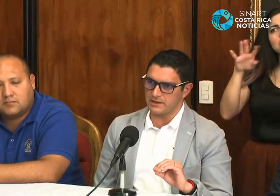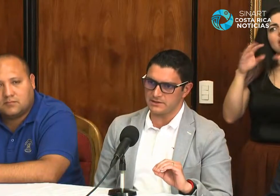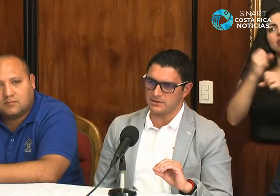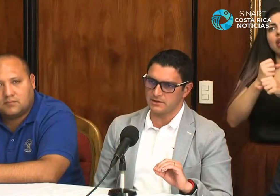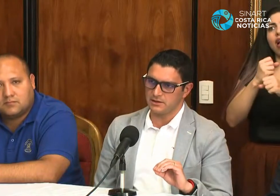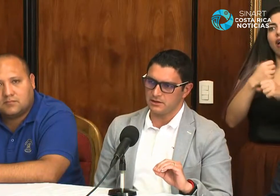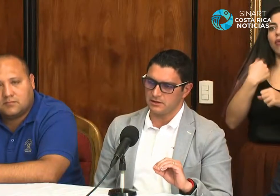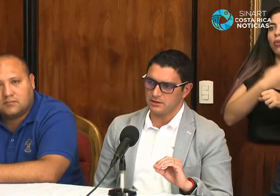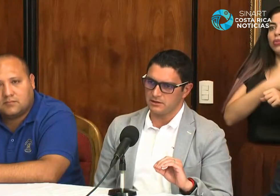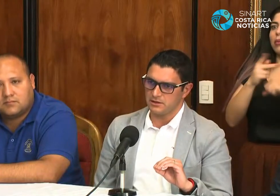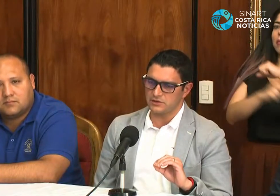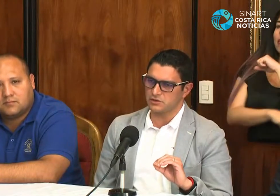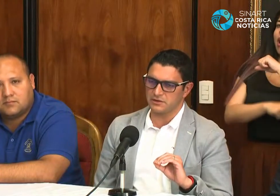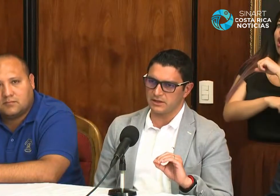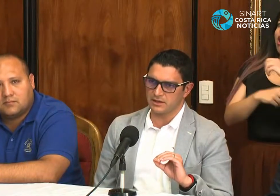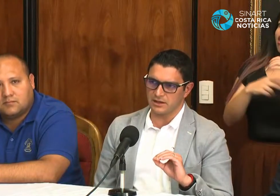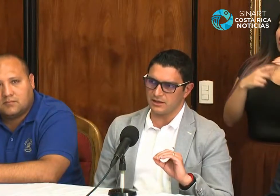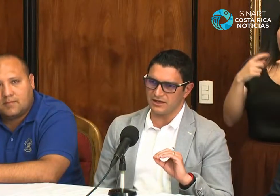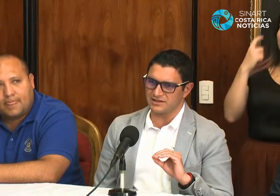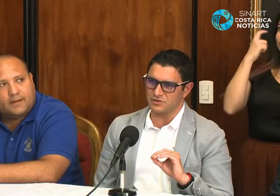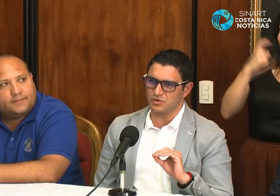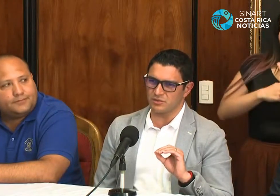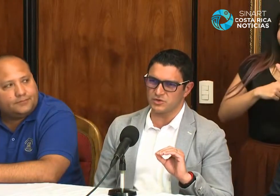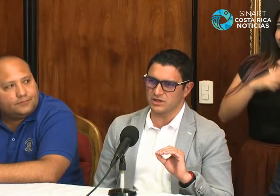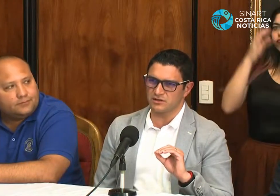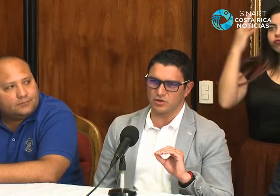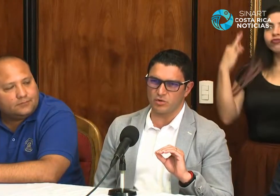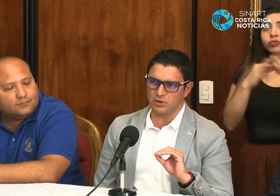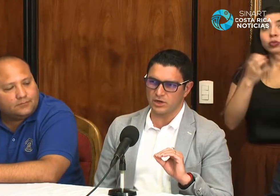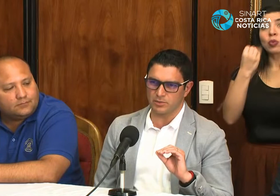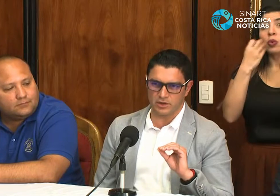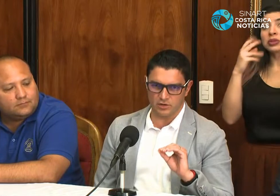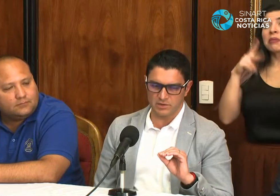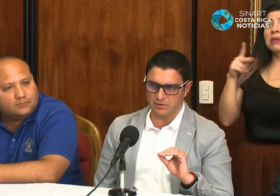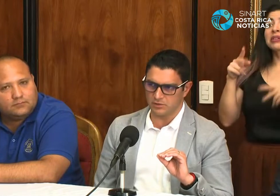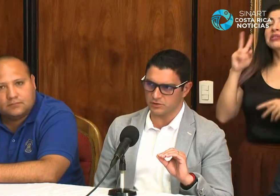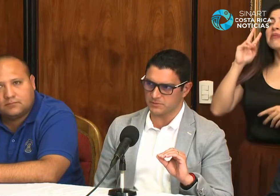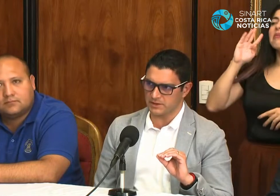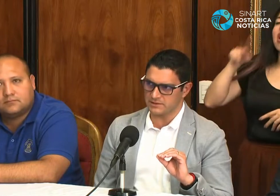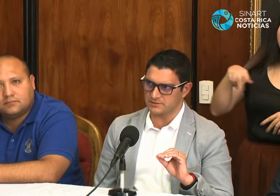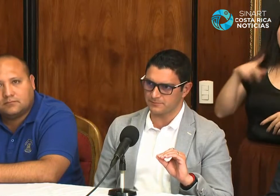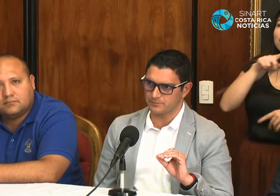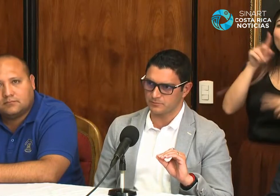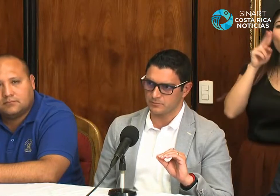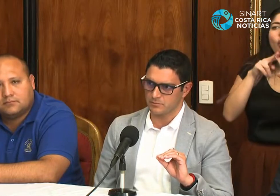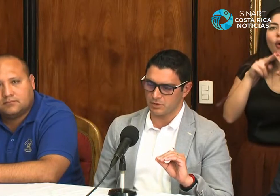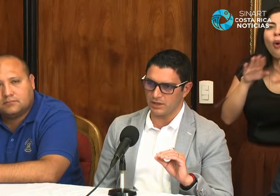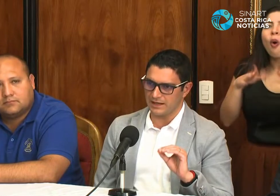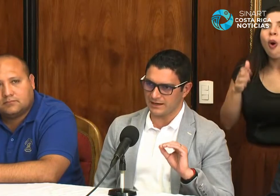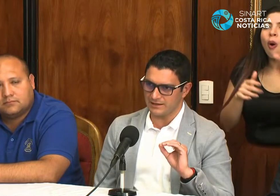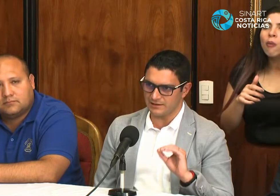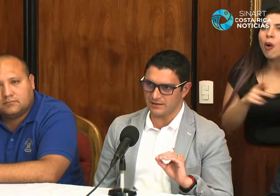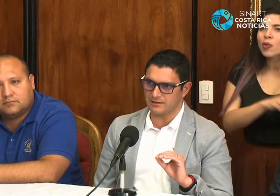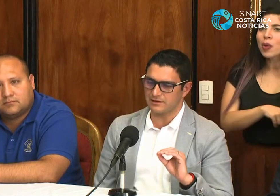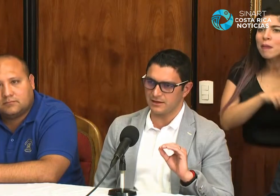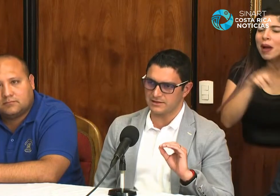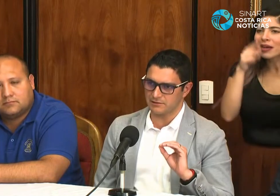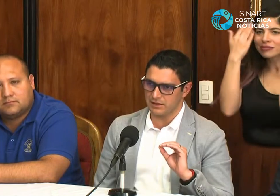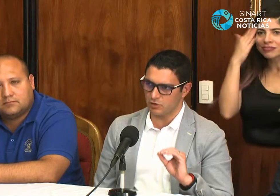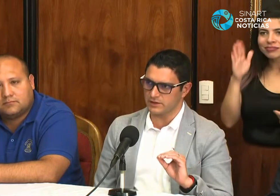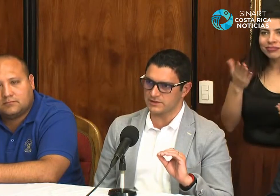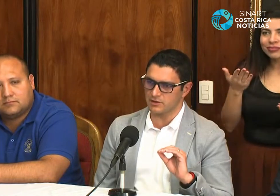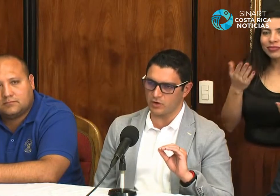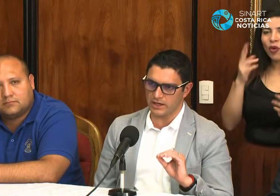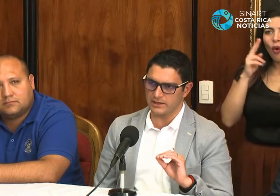como país, y eso de verdad que les aseguro que mucha gente no lo valora porque no han vivido en otros países. Pero la calidad,